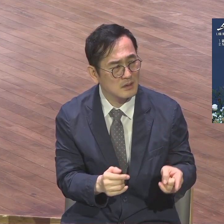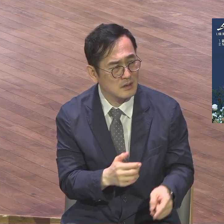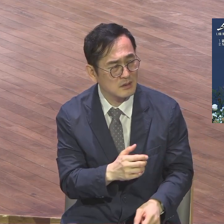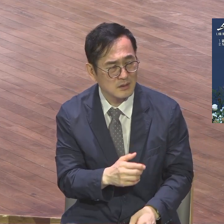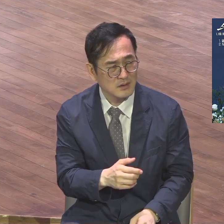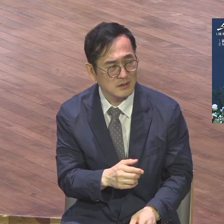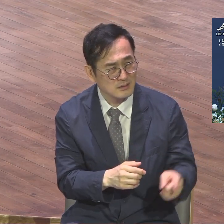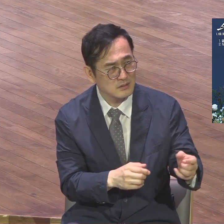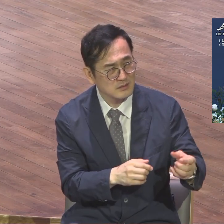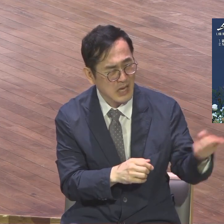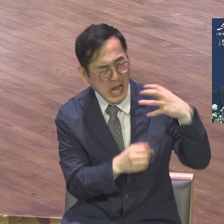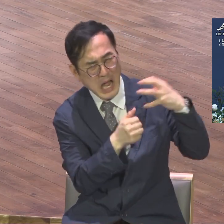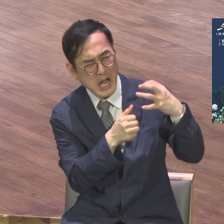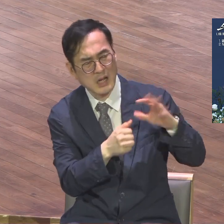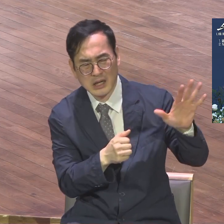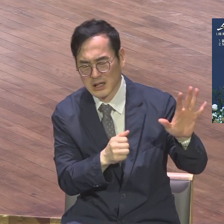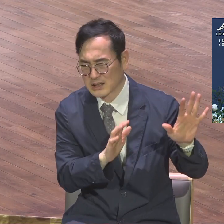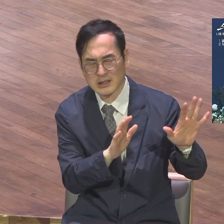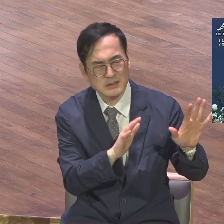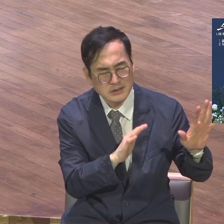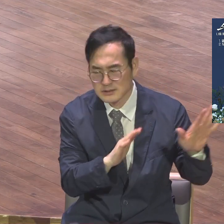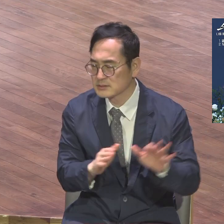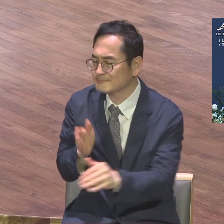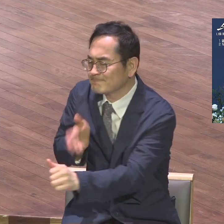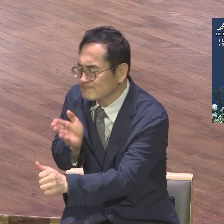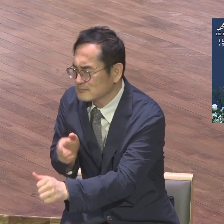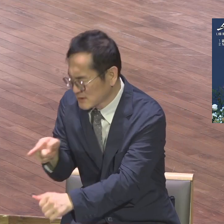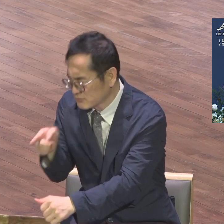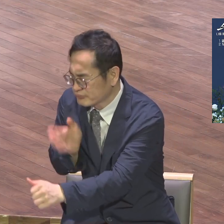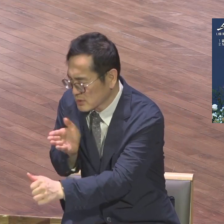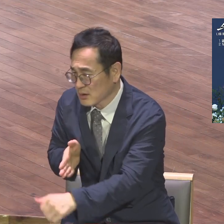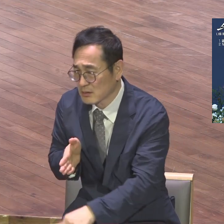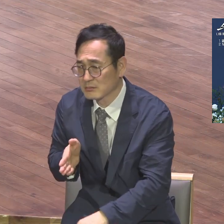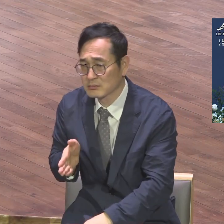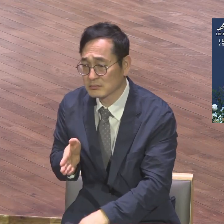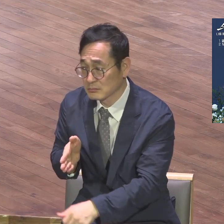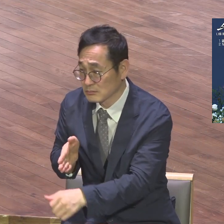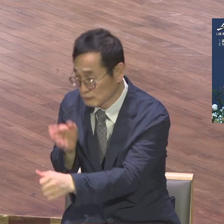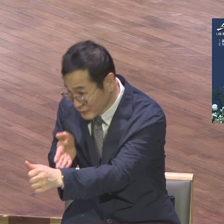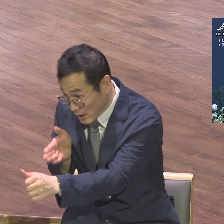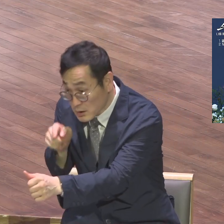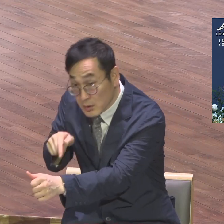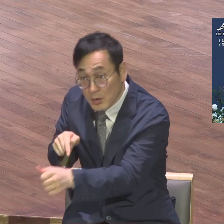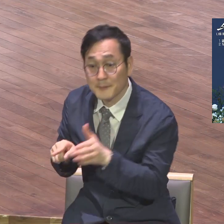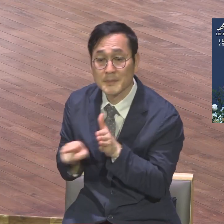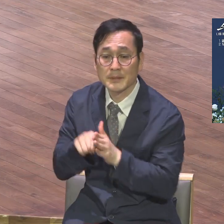내 말 안 먹어주니까 권력전도 통해. 아멘. 그게 믿음 있는 사람이잖아요.